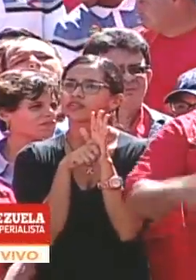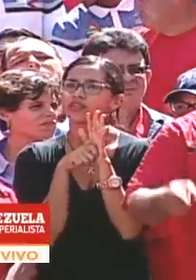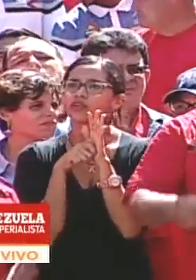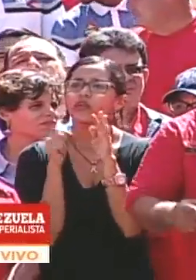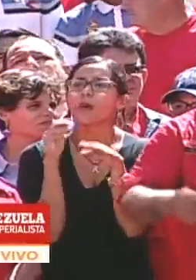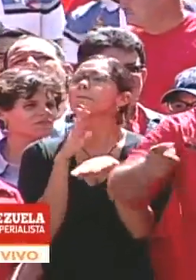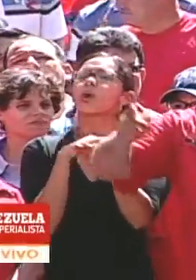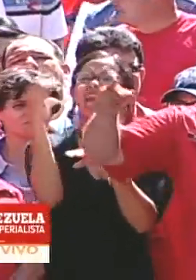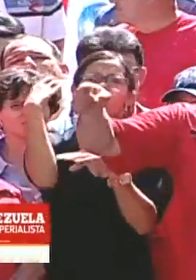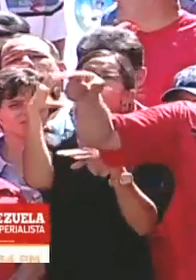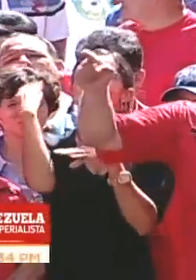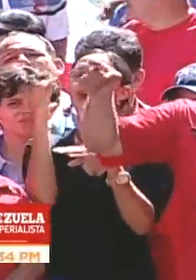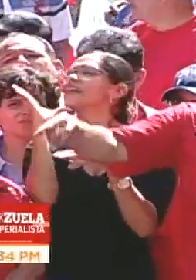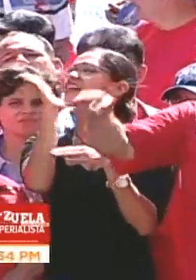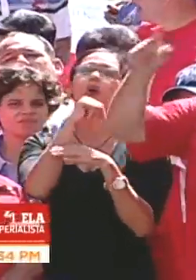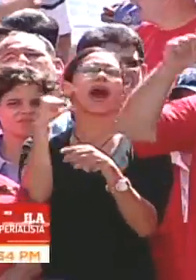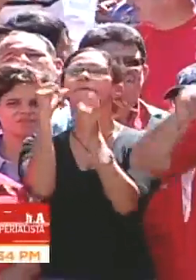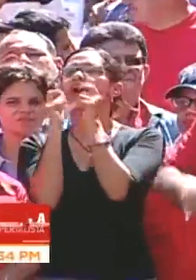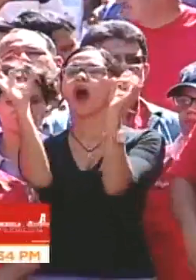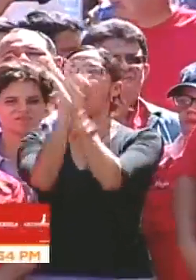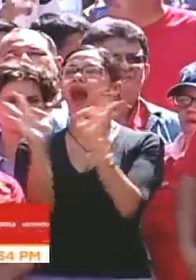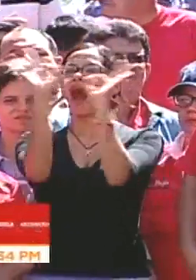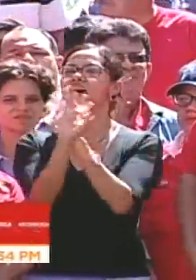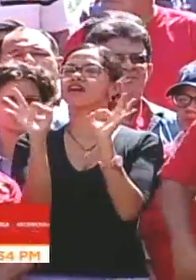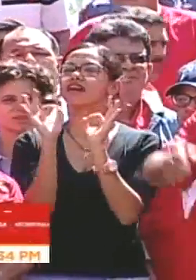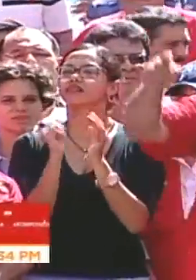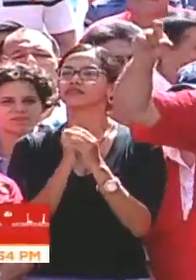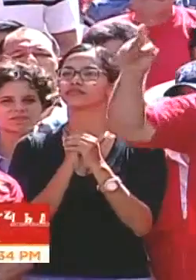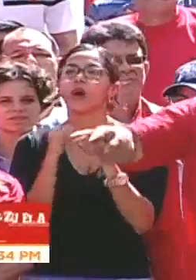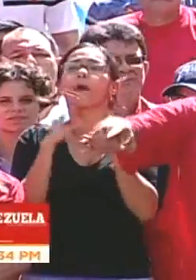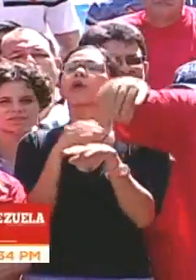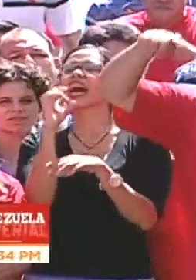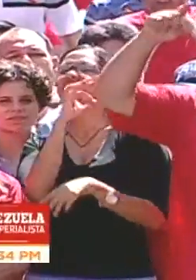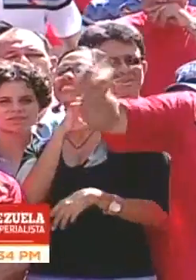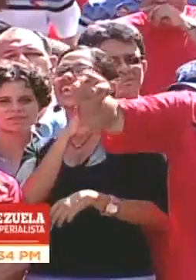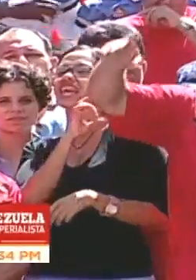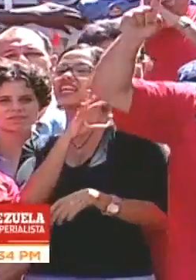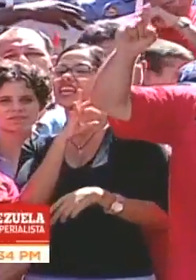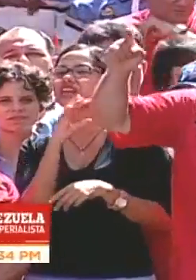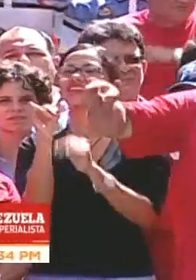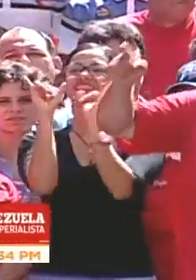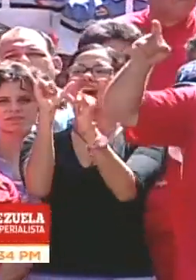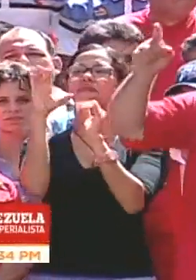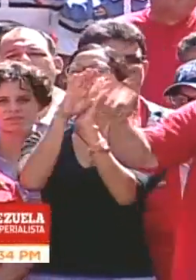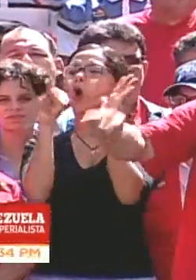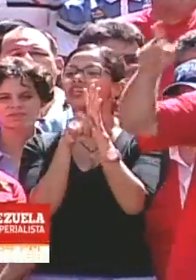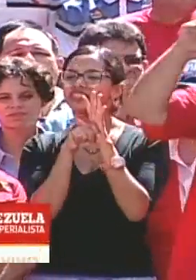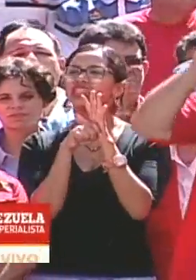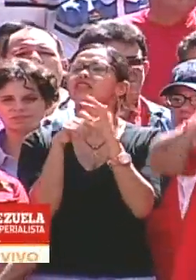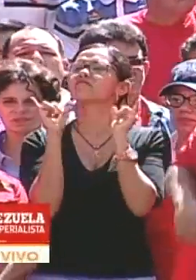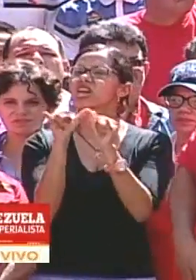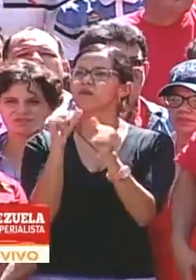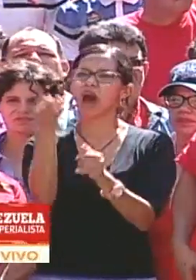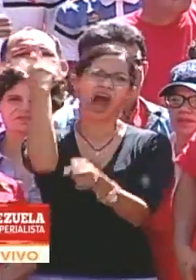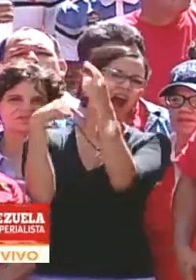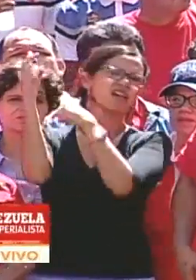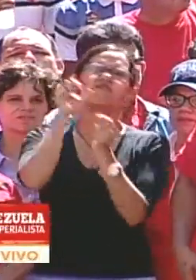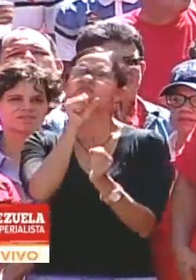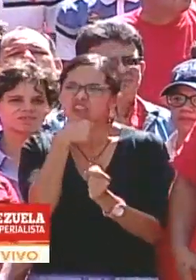¿Por qué en Colombia no le consultan al pueblo? ¿Por qué en Chile tienen la misma constitución de